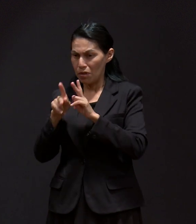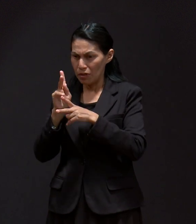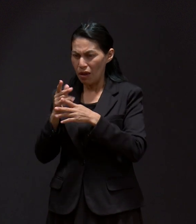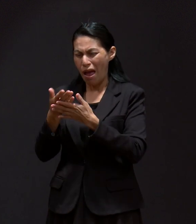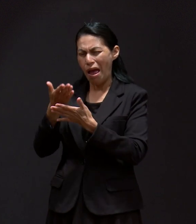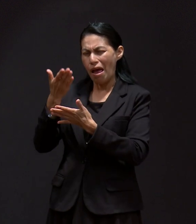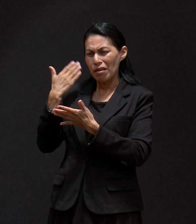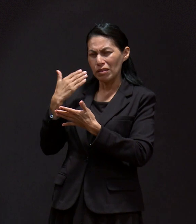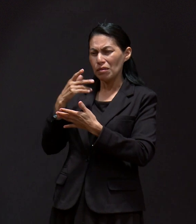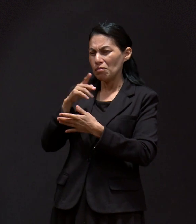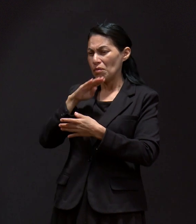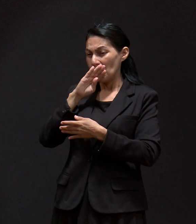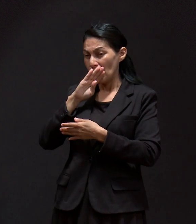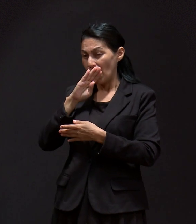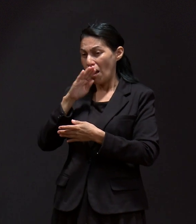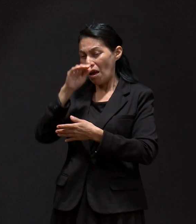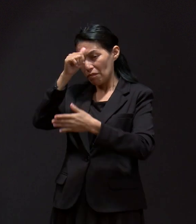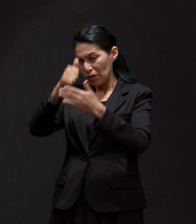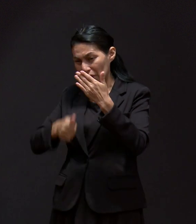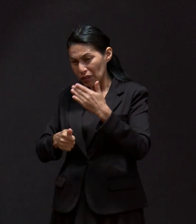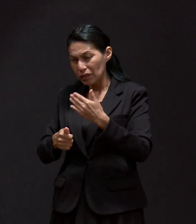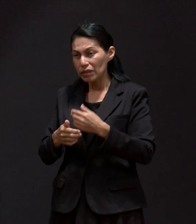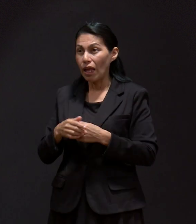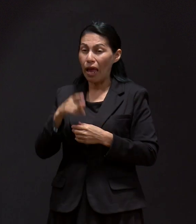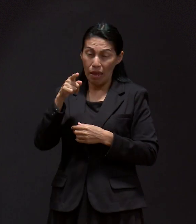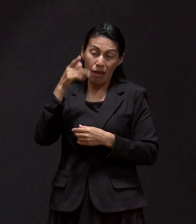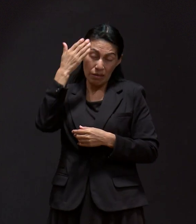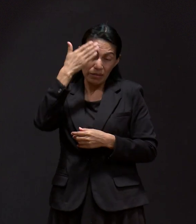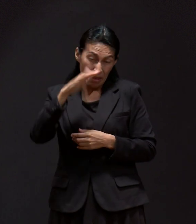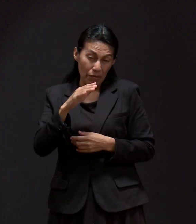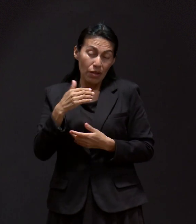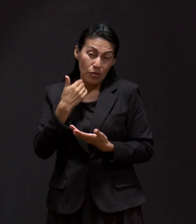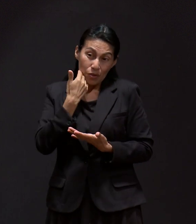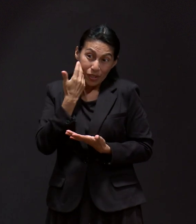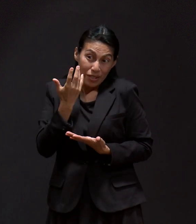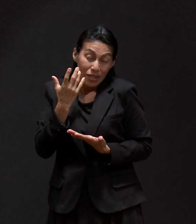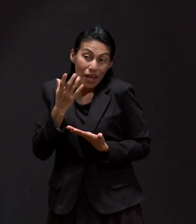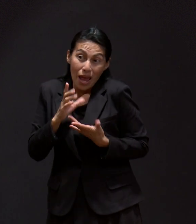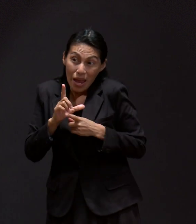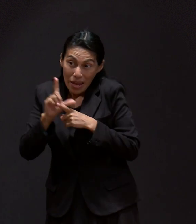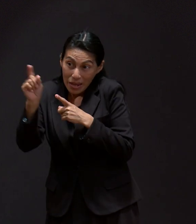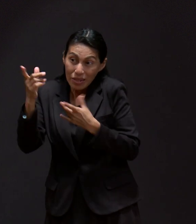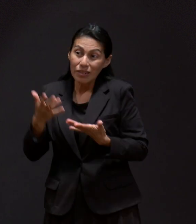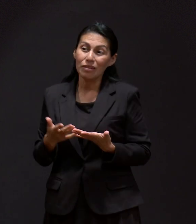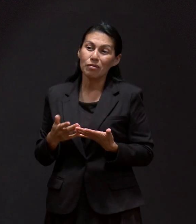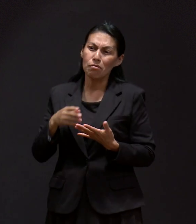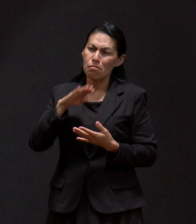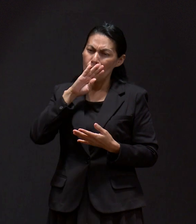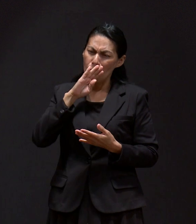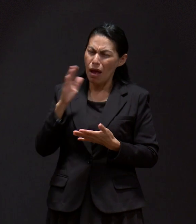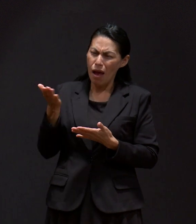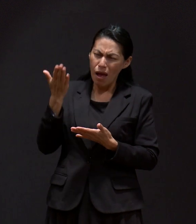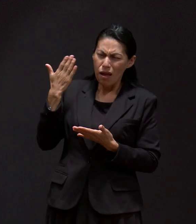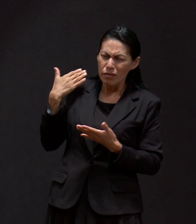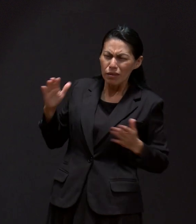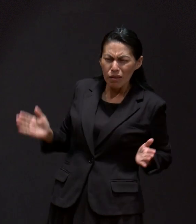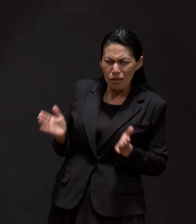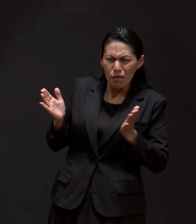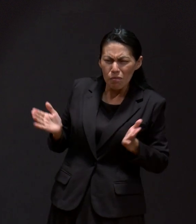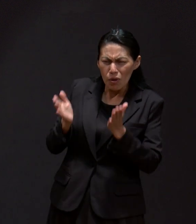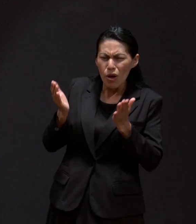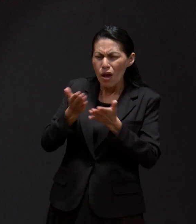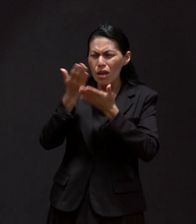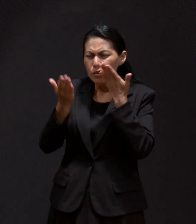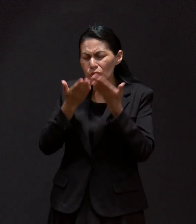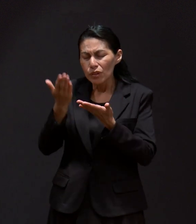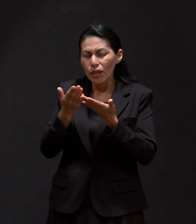mi mamá conmigo mi mamá que fue adventista sabía mi anhelo ella me animó mucho a venir a estudiar y mi